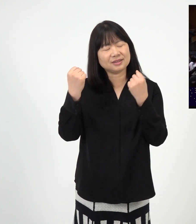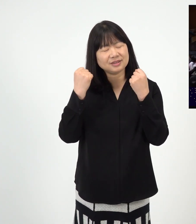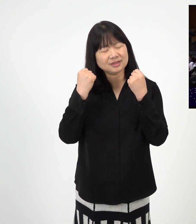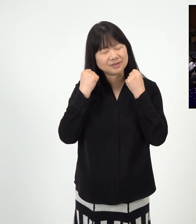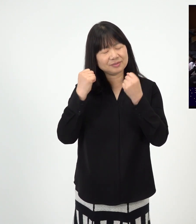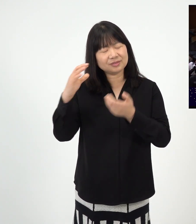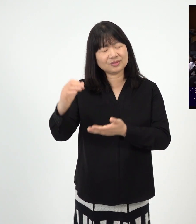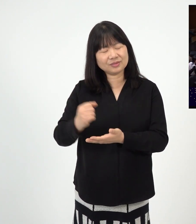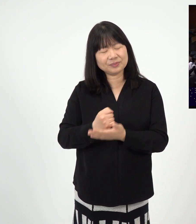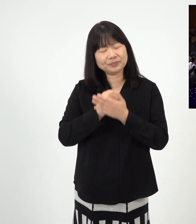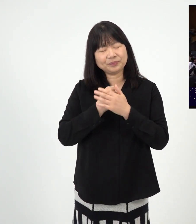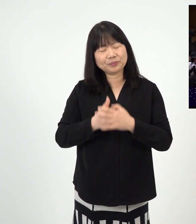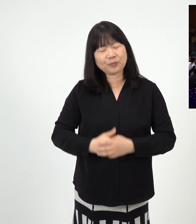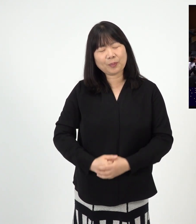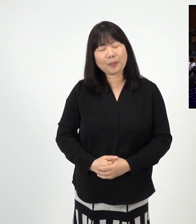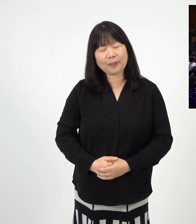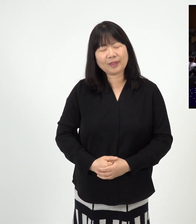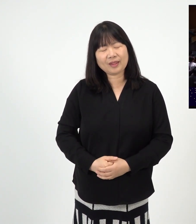믿음으로